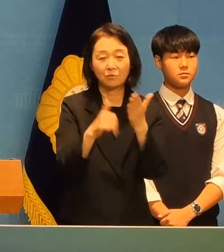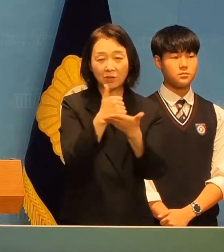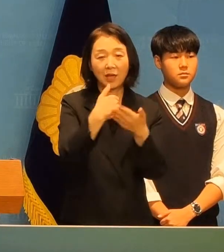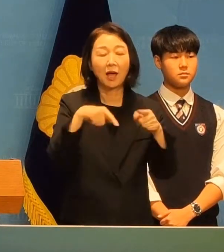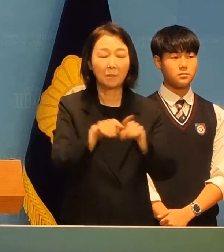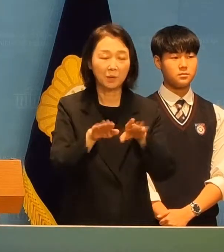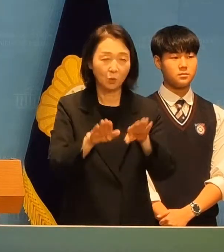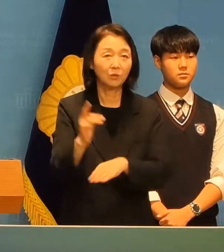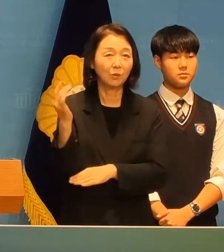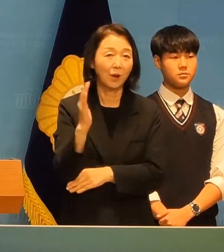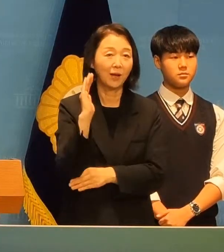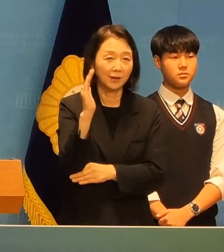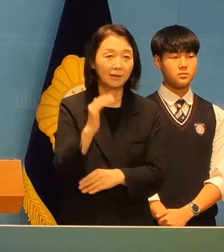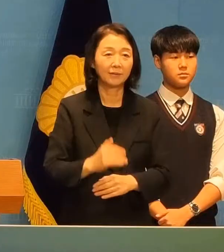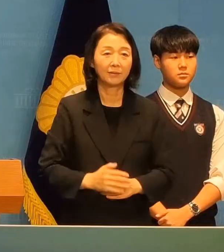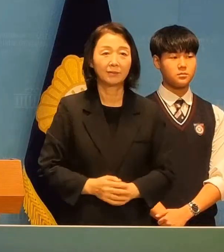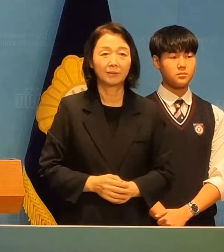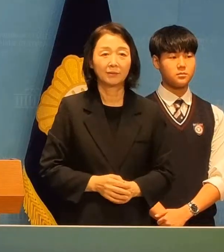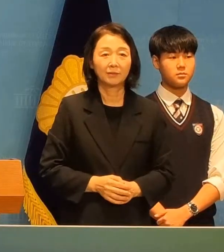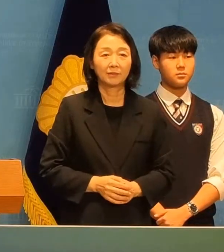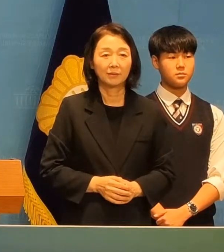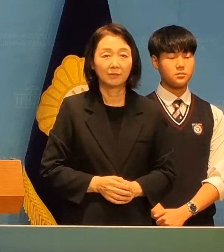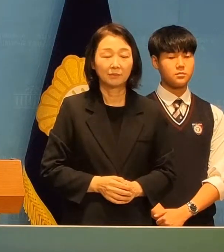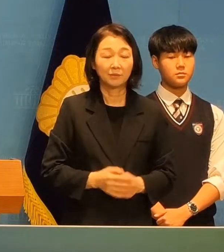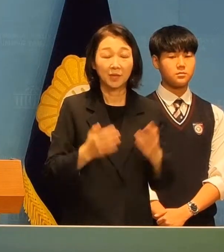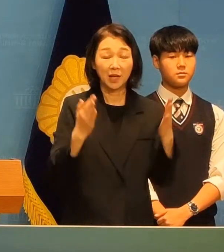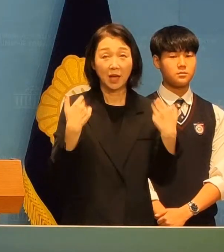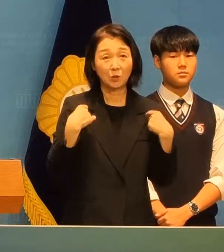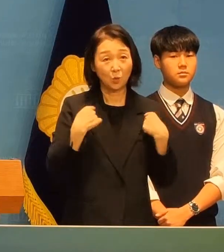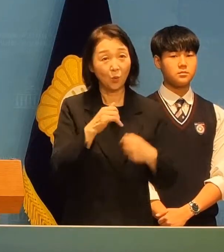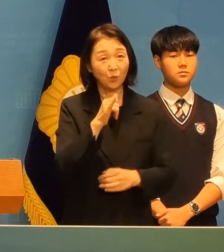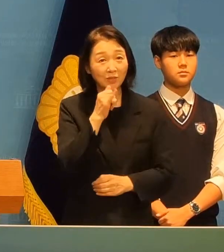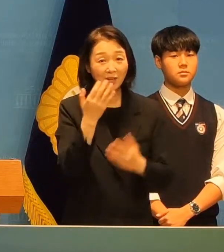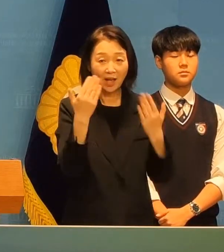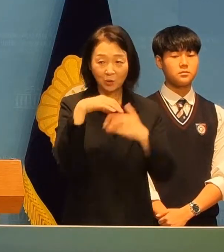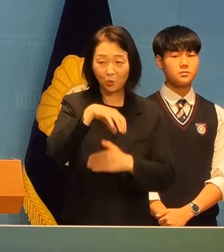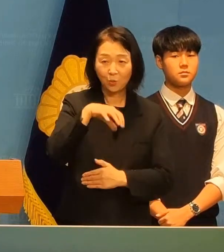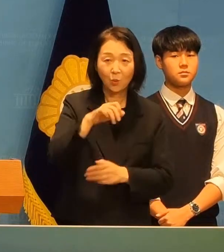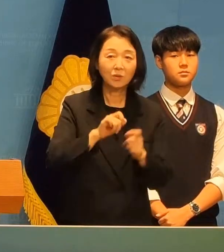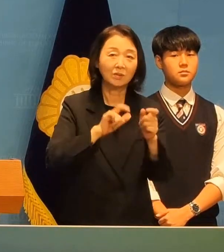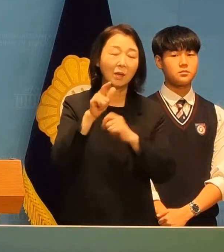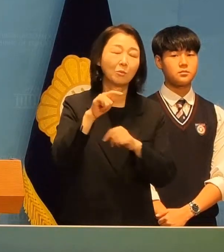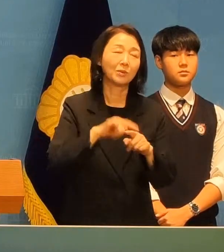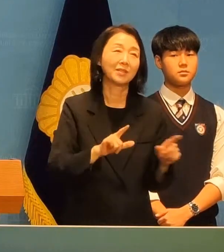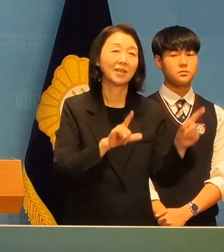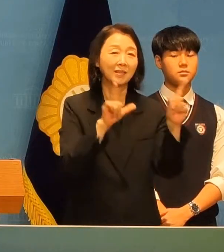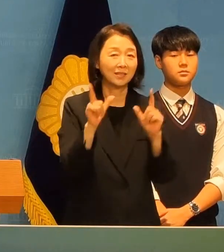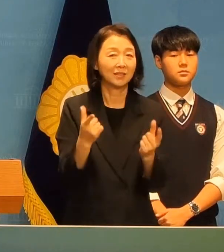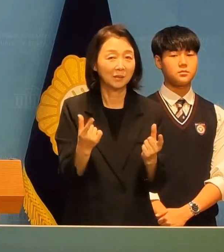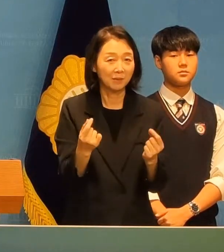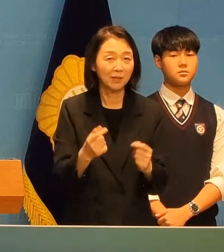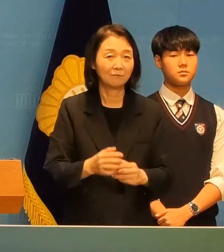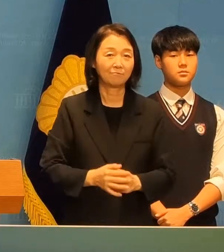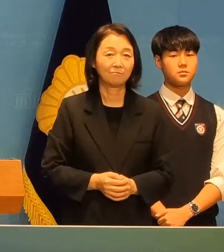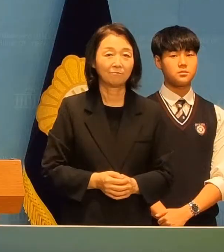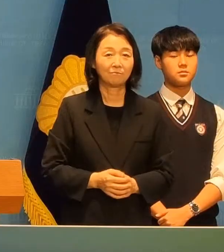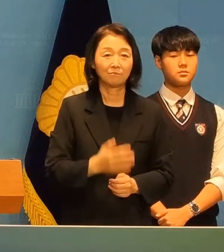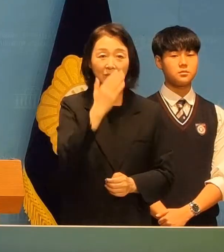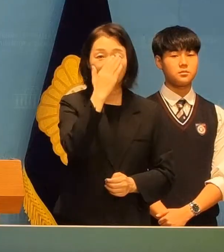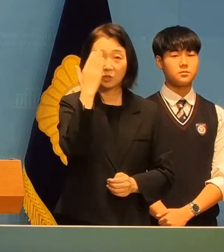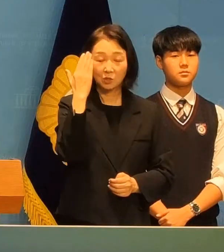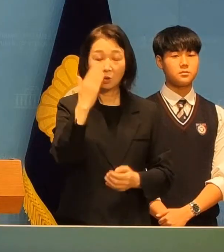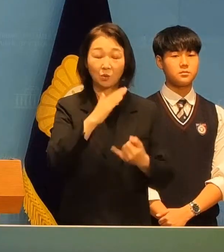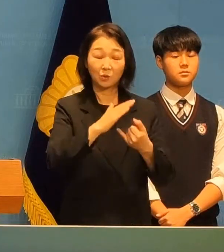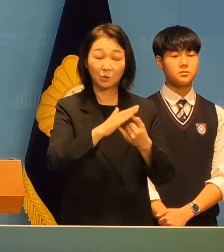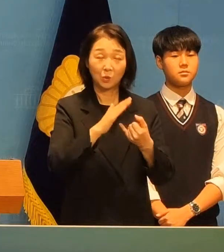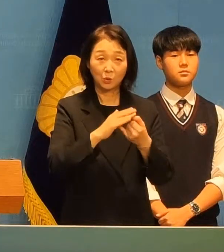국회에 섰습니다. 비록 교복을 입고 있고 학교라는 공간에서 대부분의 시간을 보내는 경우가 많지만 청소년들은 늘